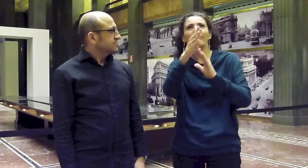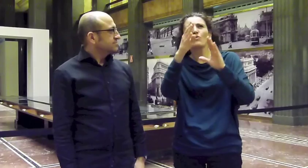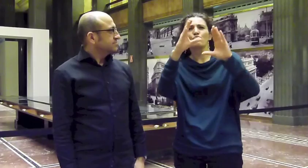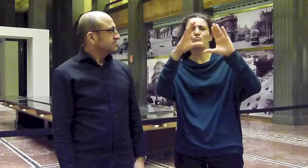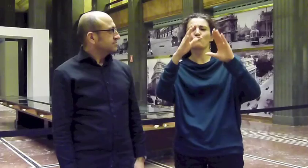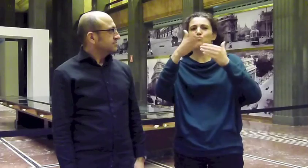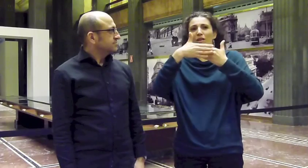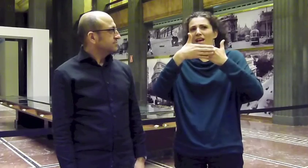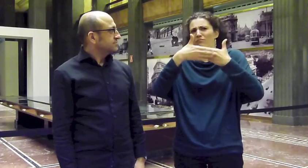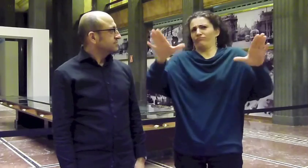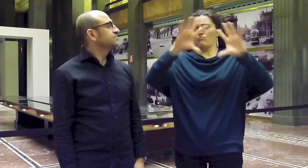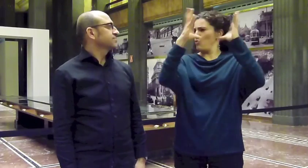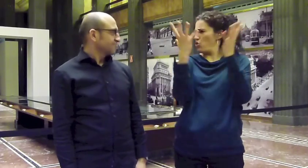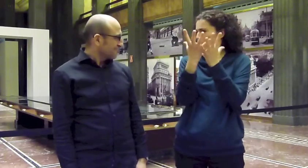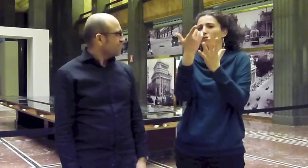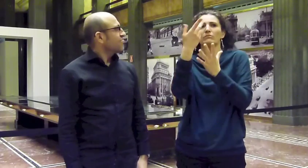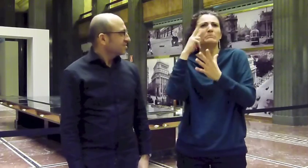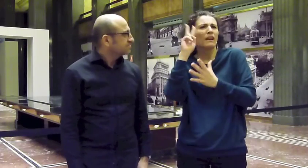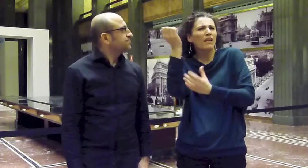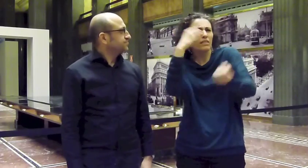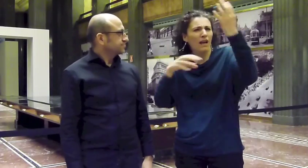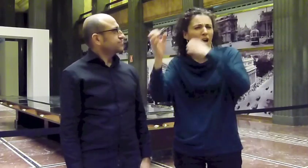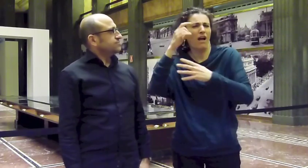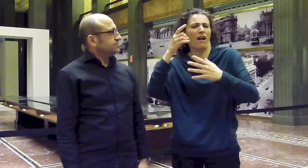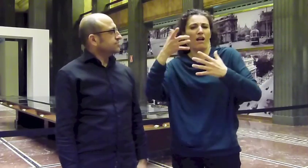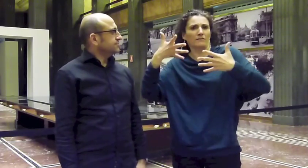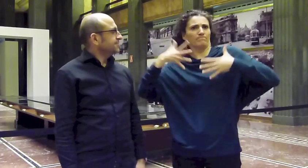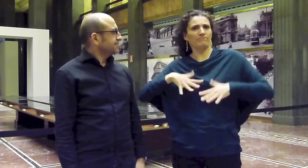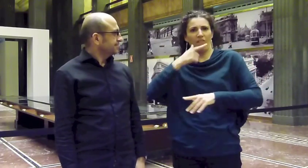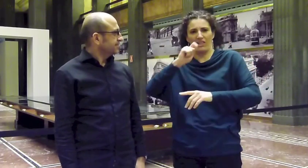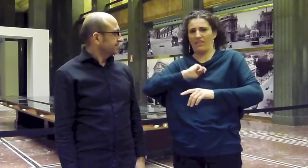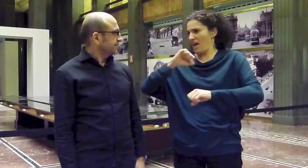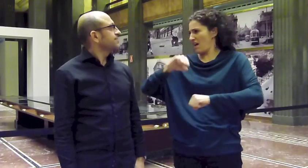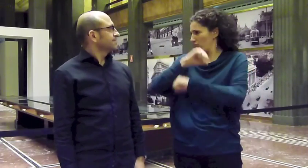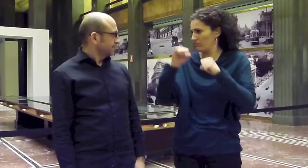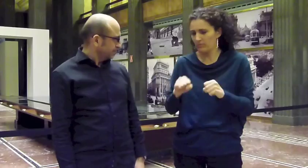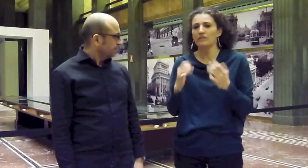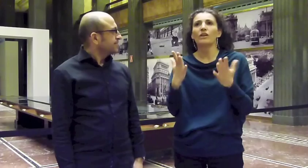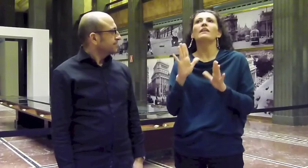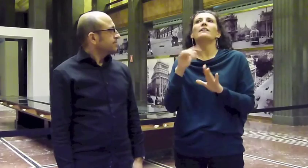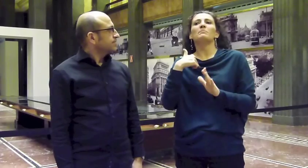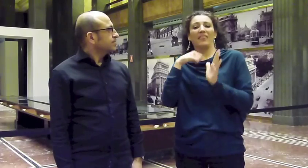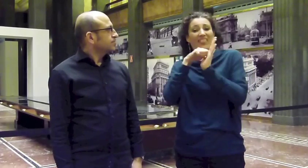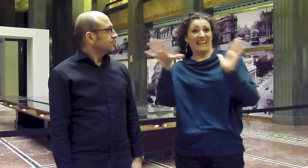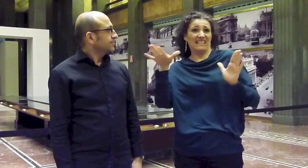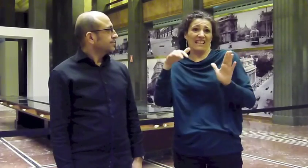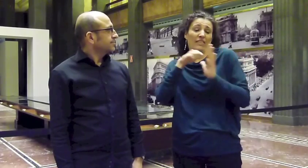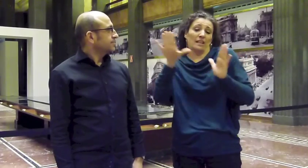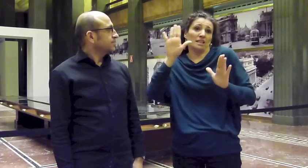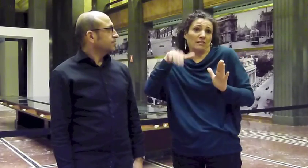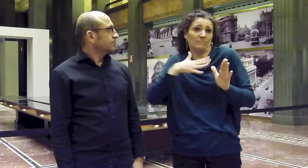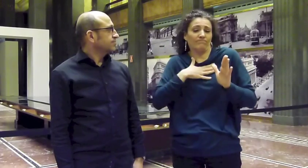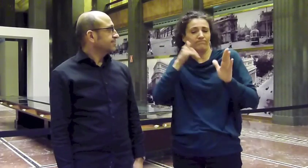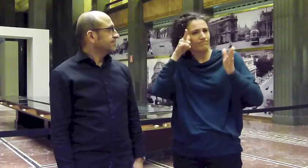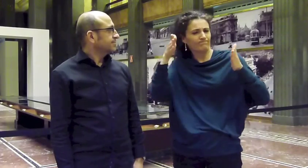aporta acceso y nos abre las puertas al mundo realmente. Nos da distintas experiencias y nos facilita la madurez